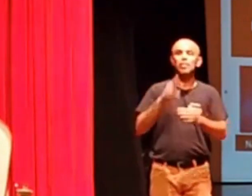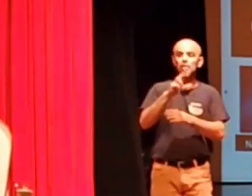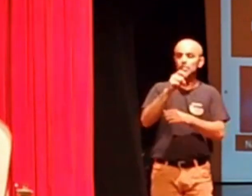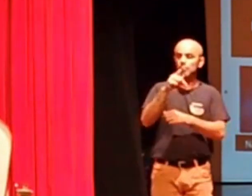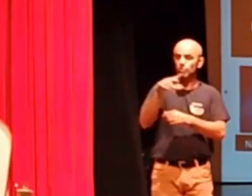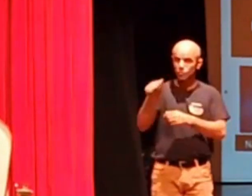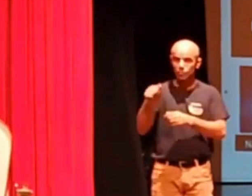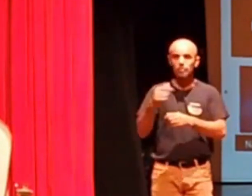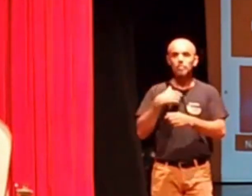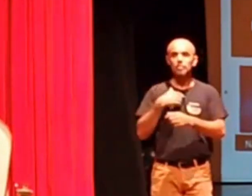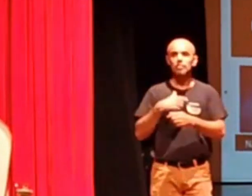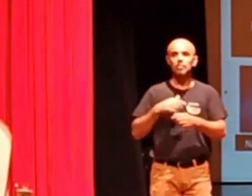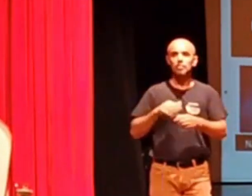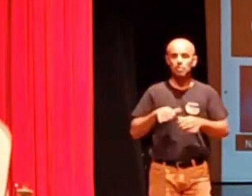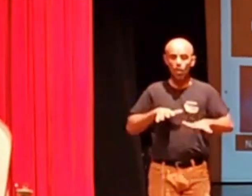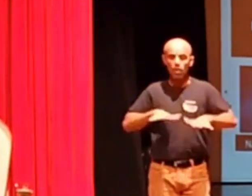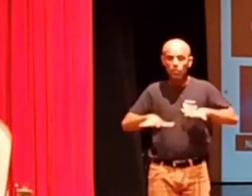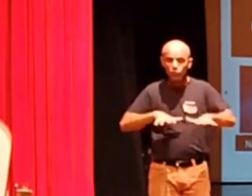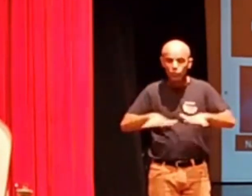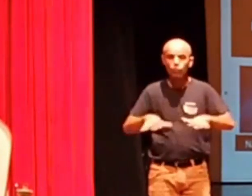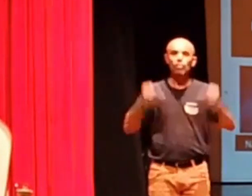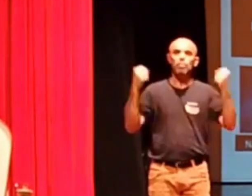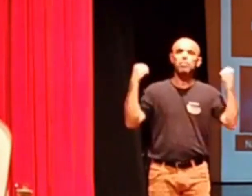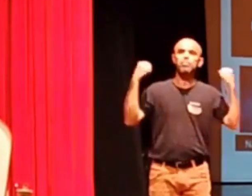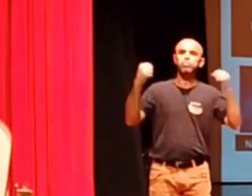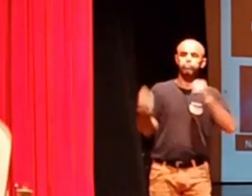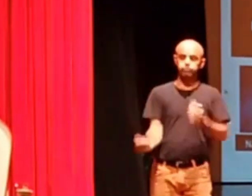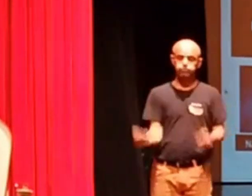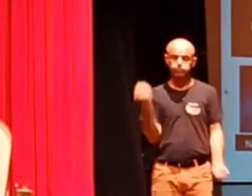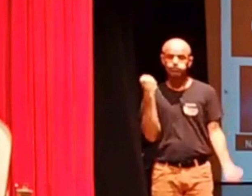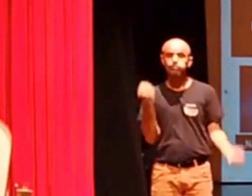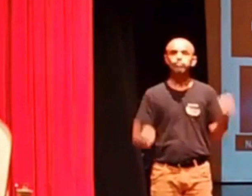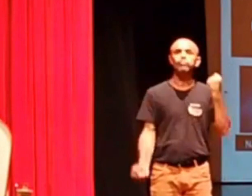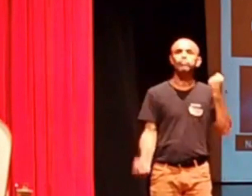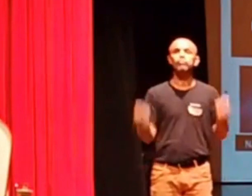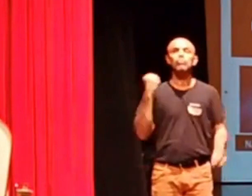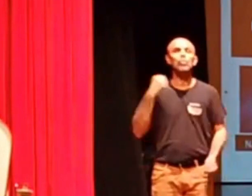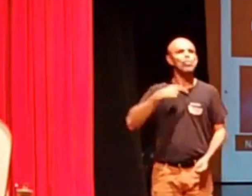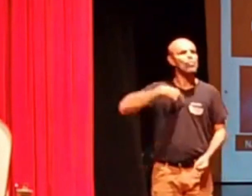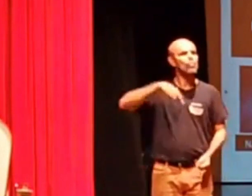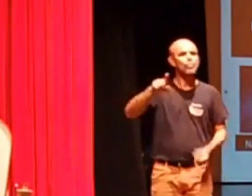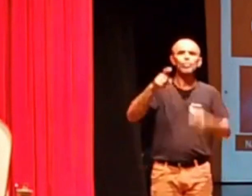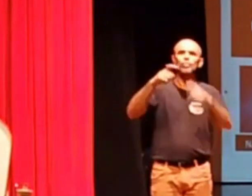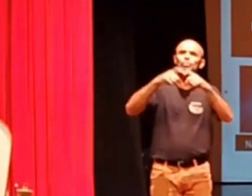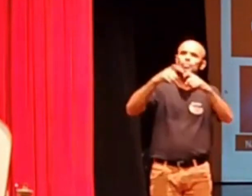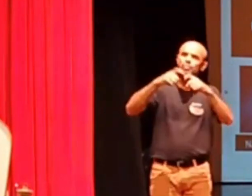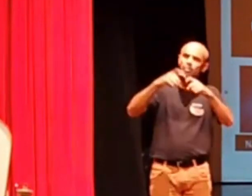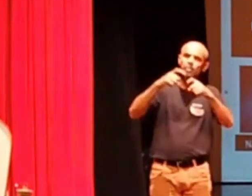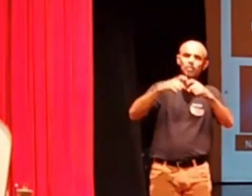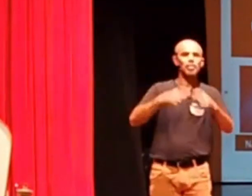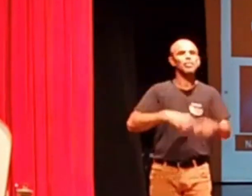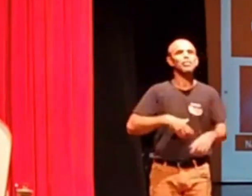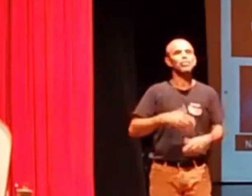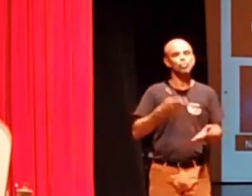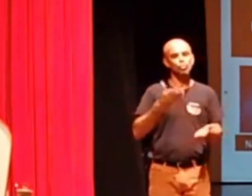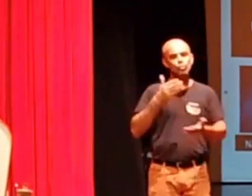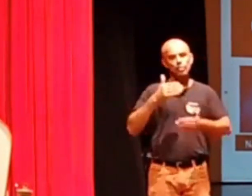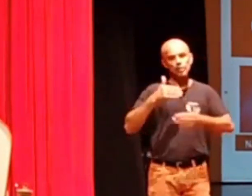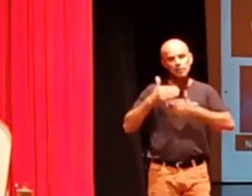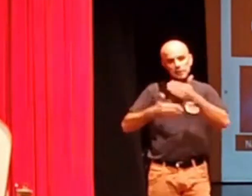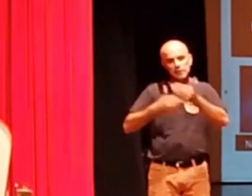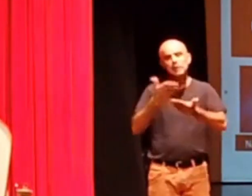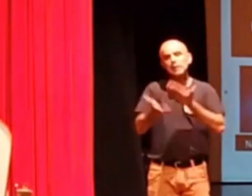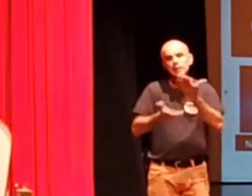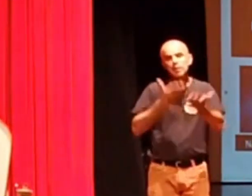RPG, cinesioterapia e musculação. Quando você passa por um médico, todos esses tratamentos,